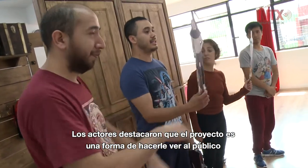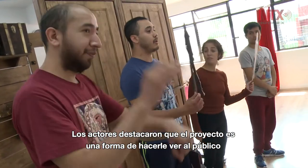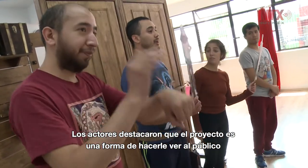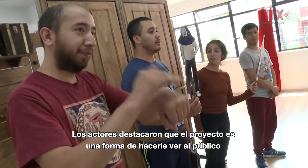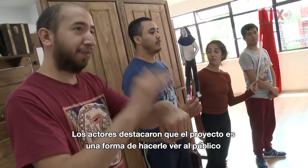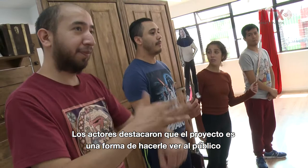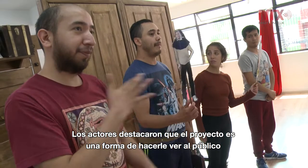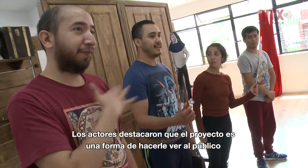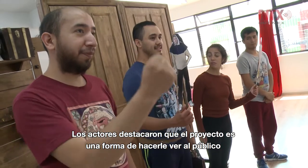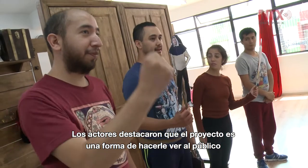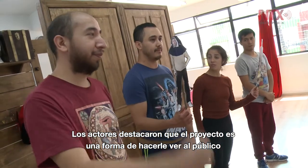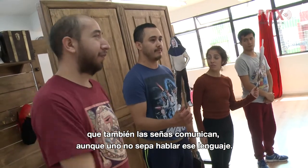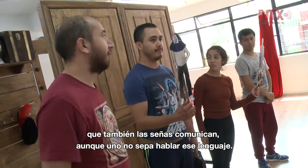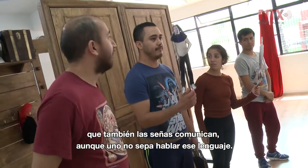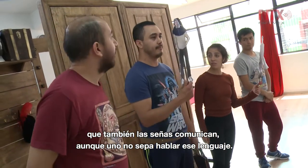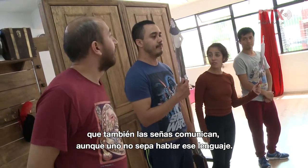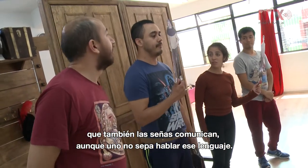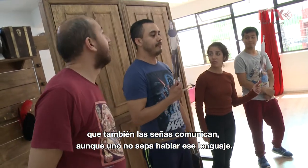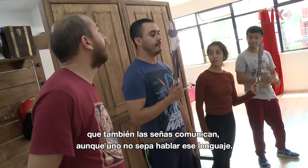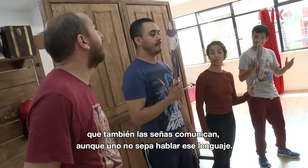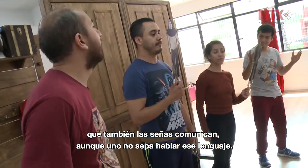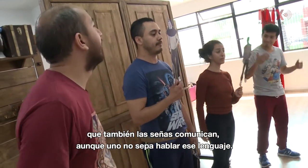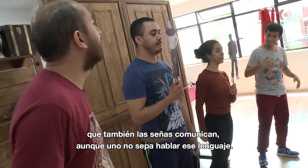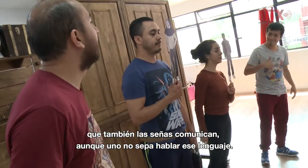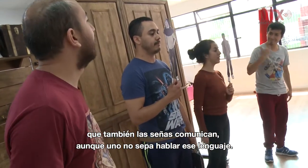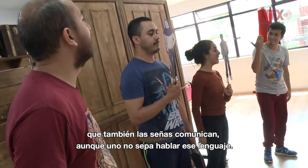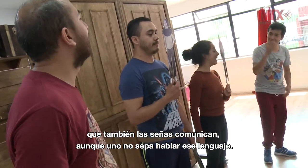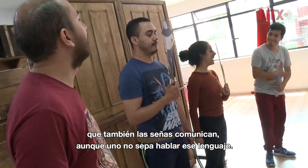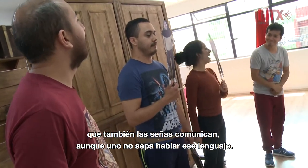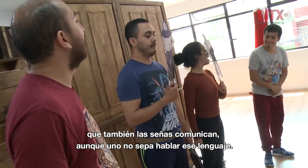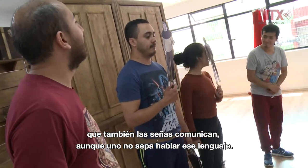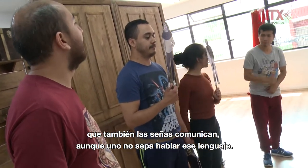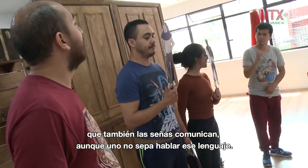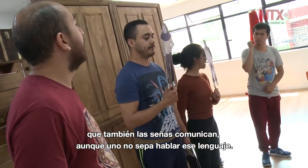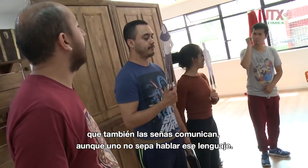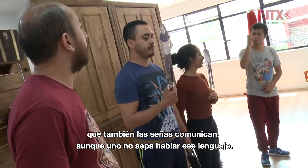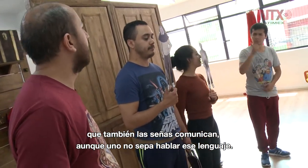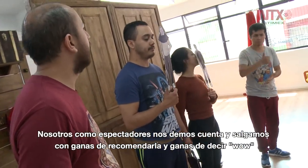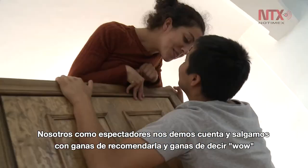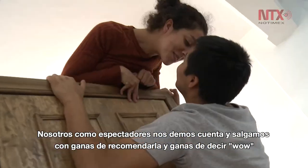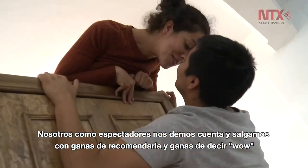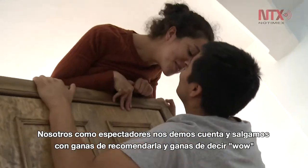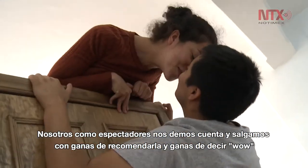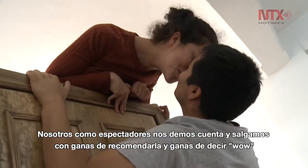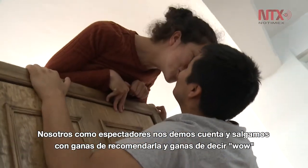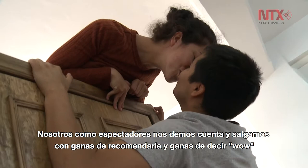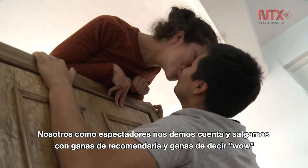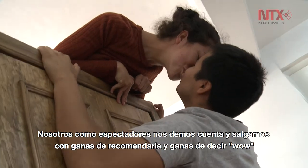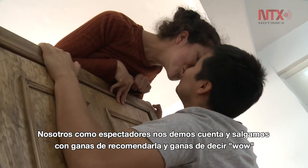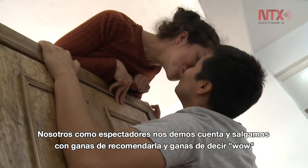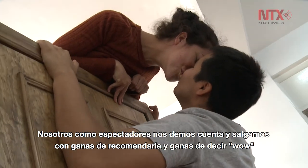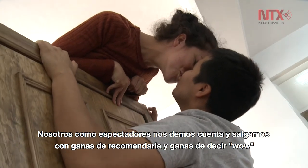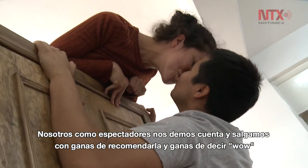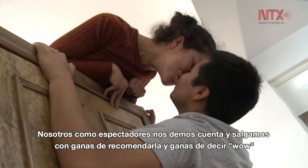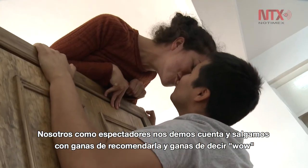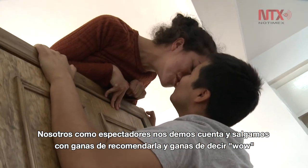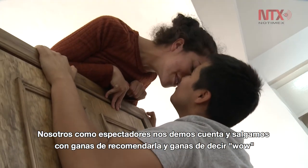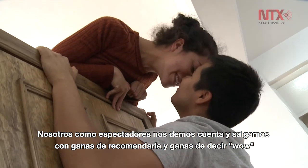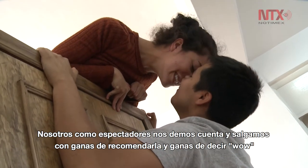de hacerle ver al público que también las señas comunican, aunque uno no sepa hablar ese lenguaje. Nosotros como espectadores nos demos cuenta y salgamos